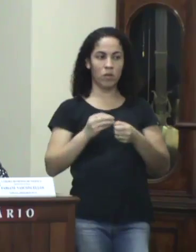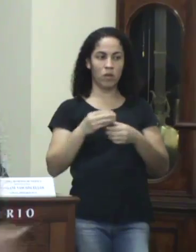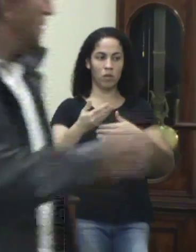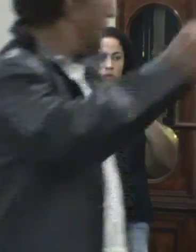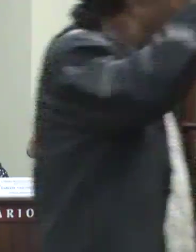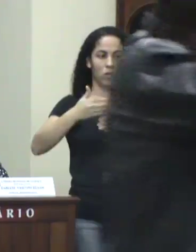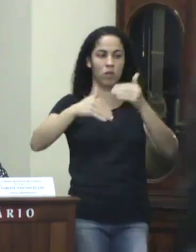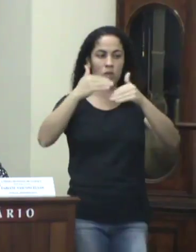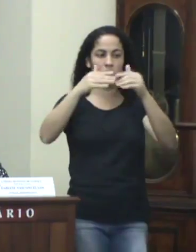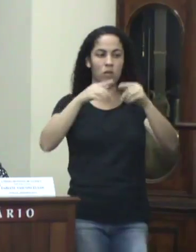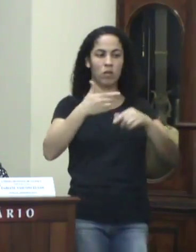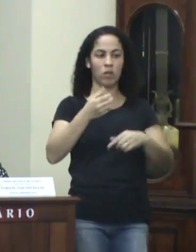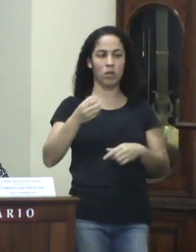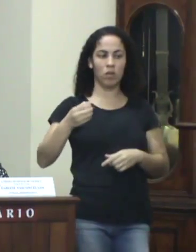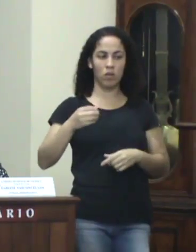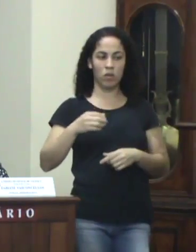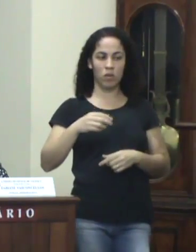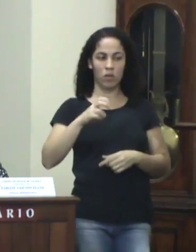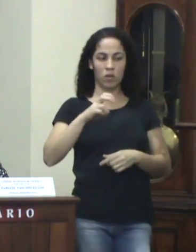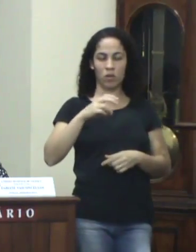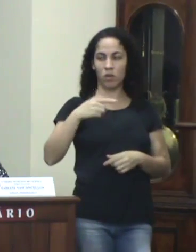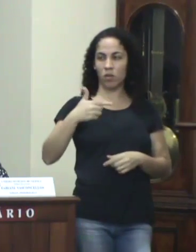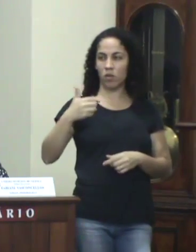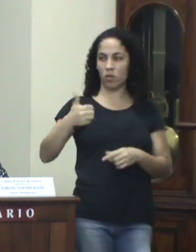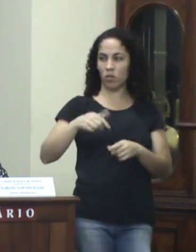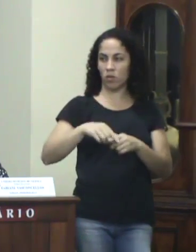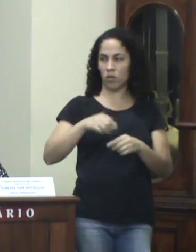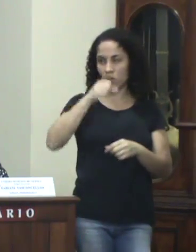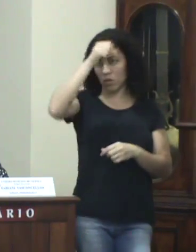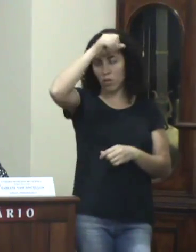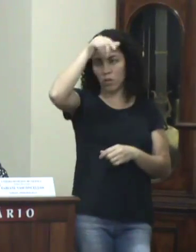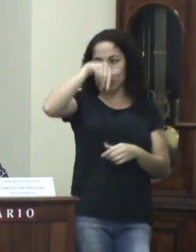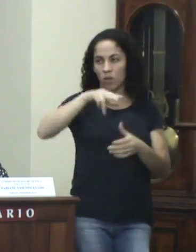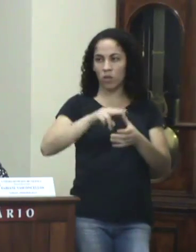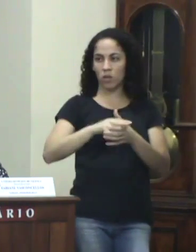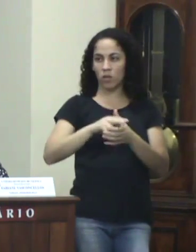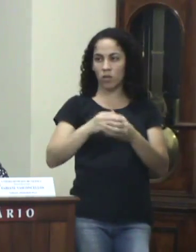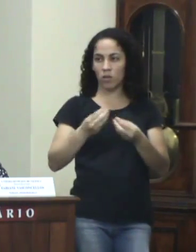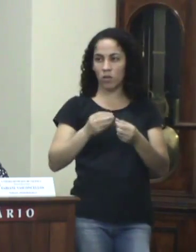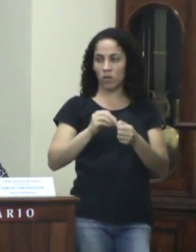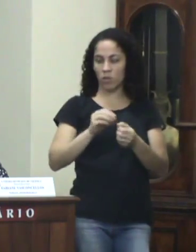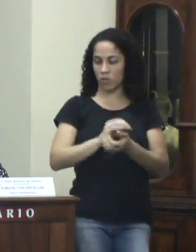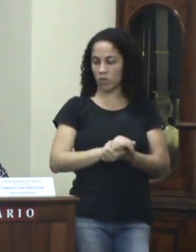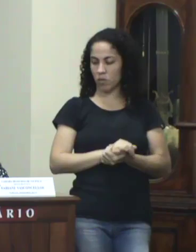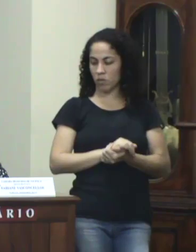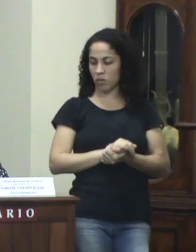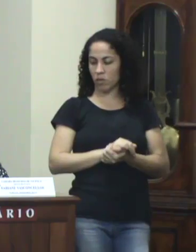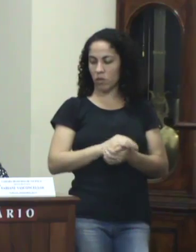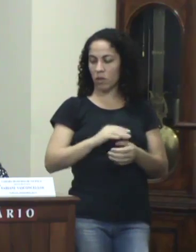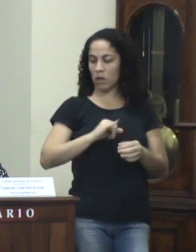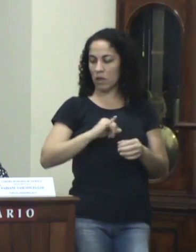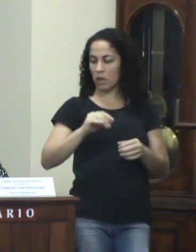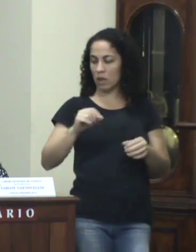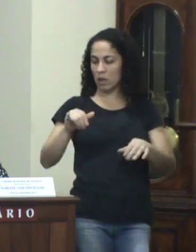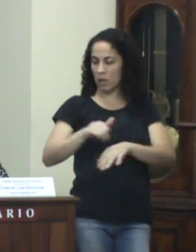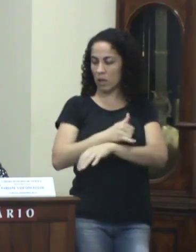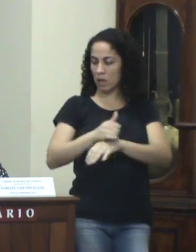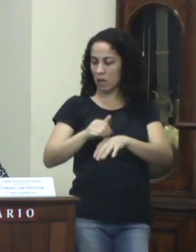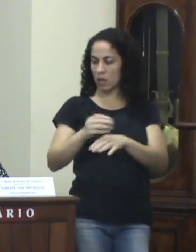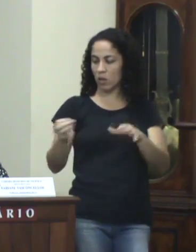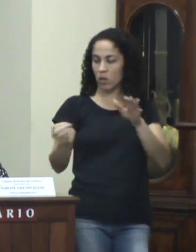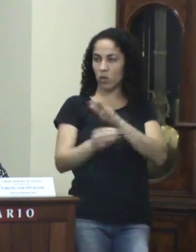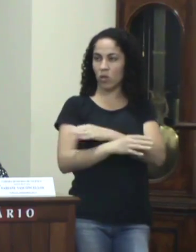processo número 10.521 de 2018, da Prefeitura Municipal de Valença, que o Poder Executivo viabilize um